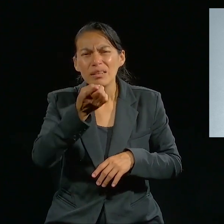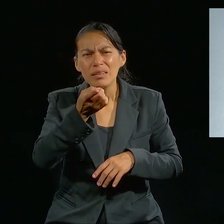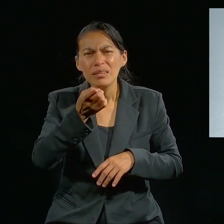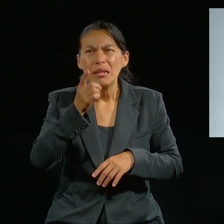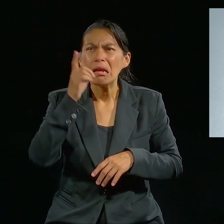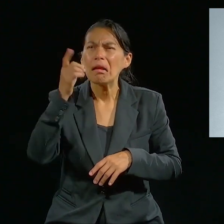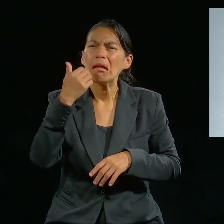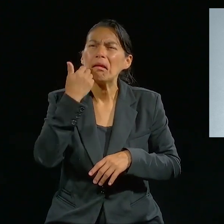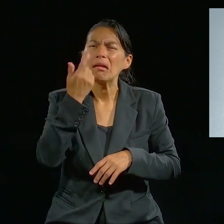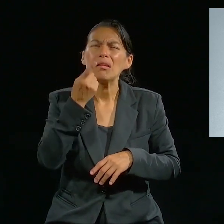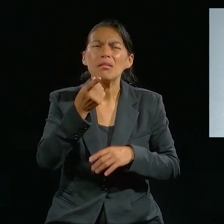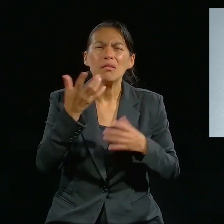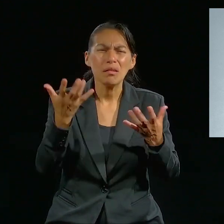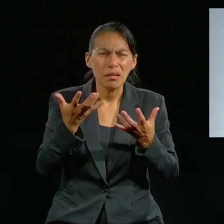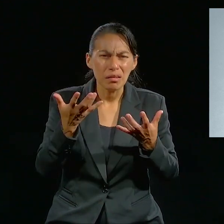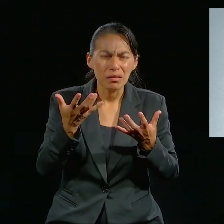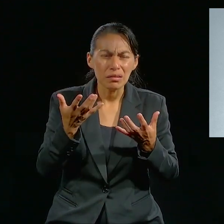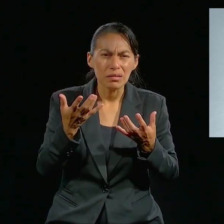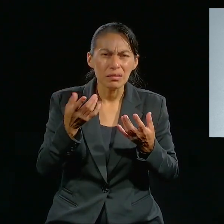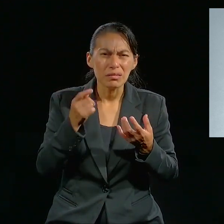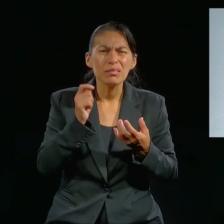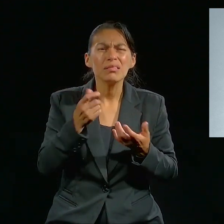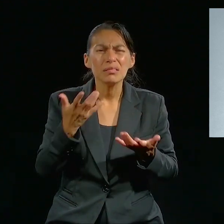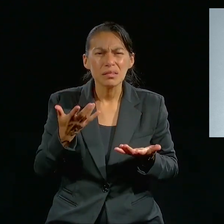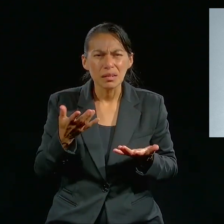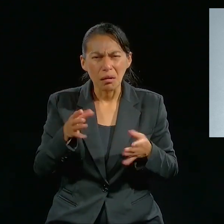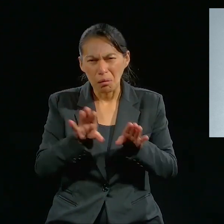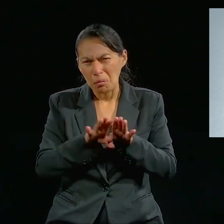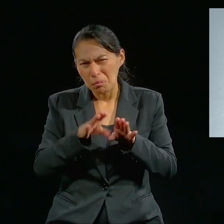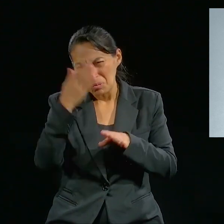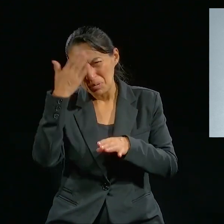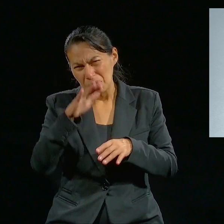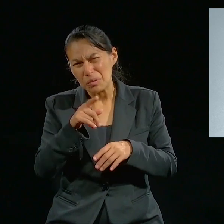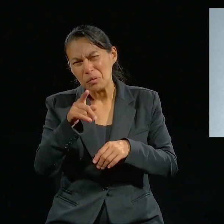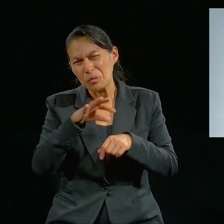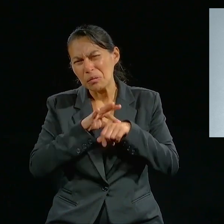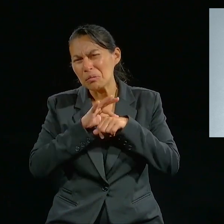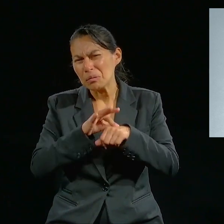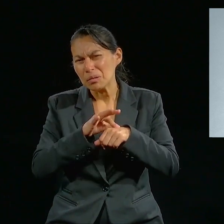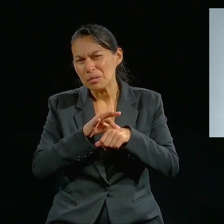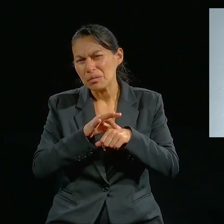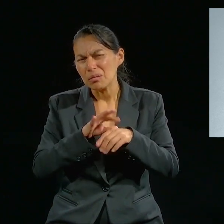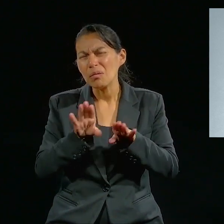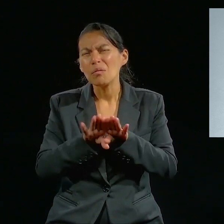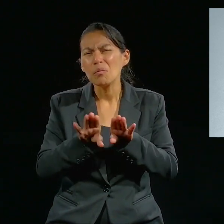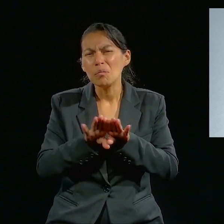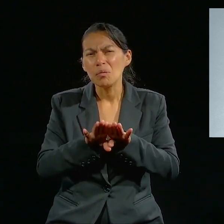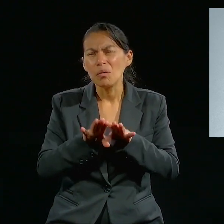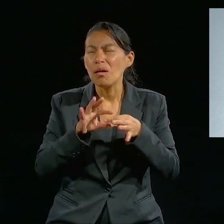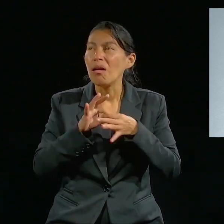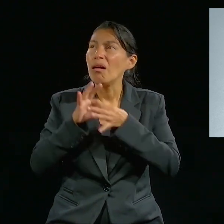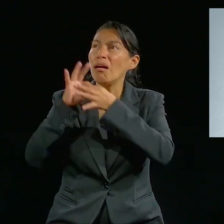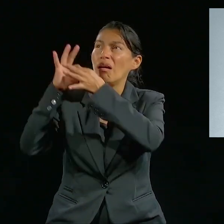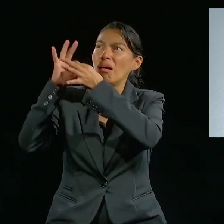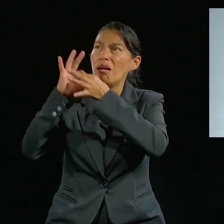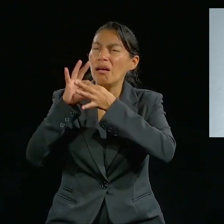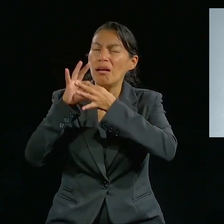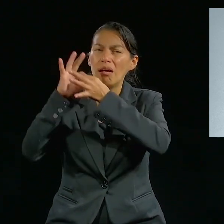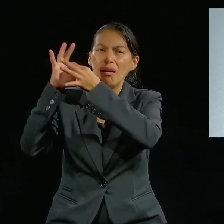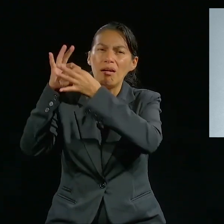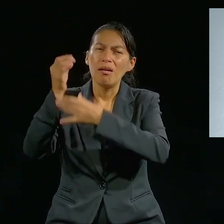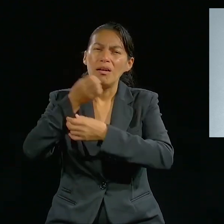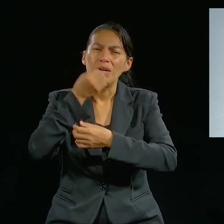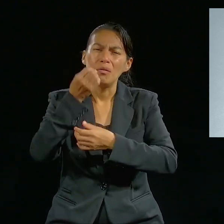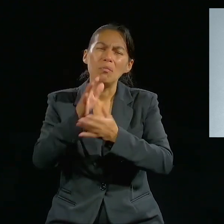cuando Dios quiere que tú hagas algo? ¿De qué manera has experimentado tú esta relación con Dios